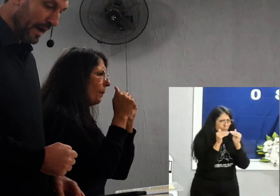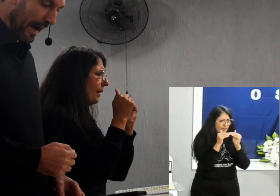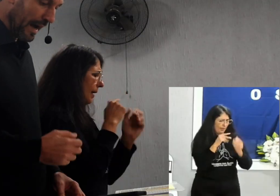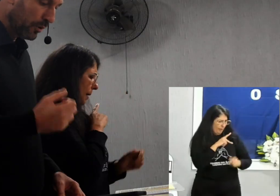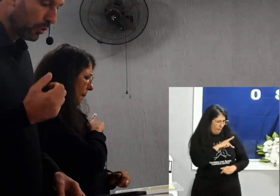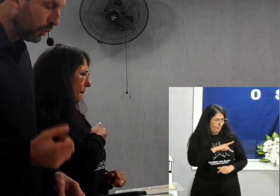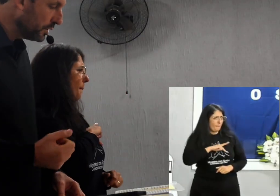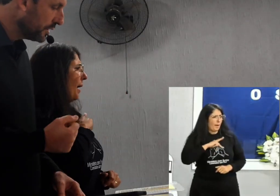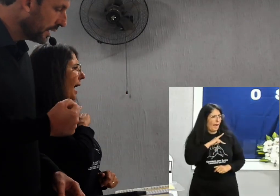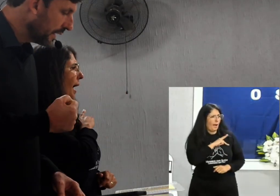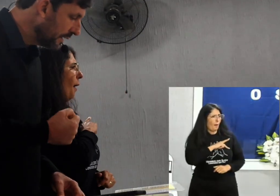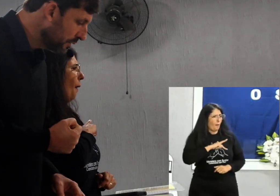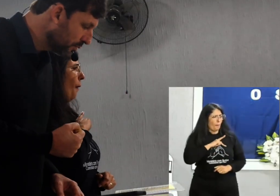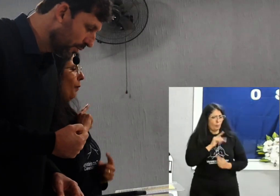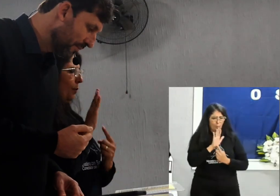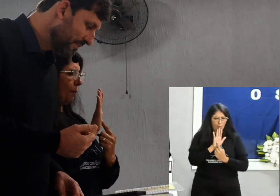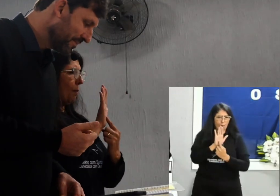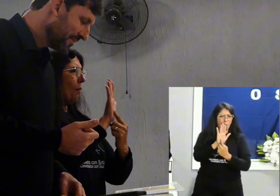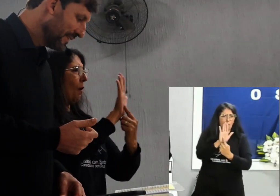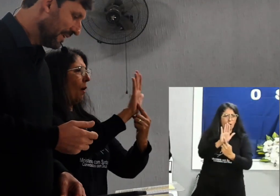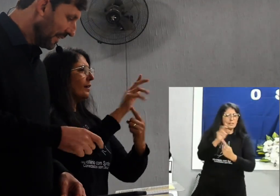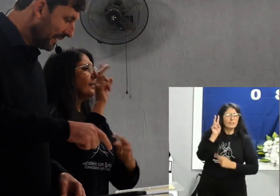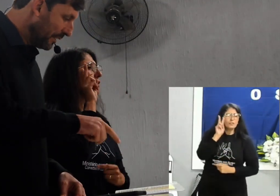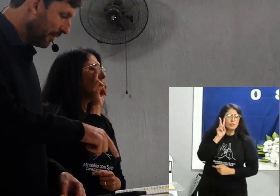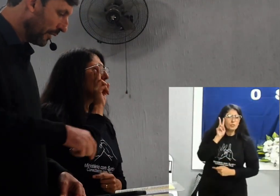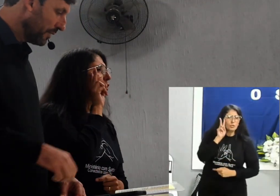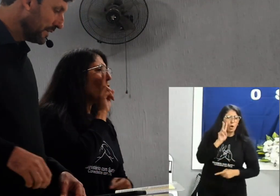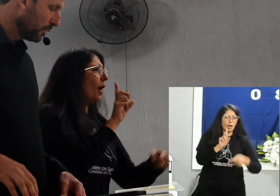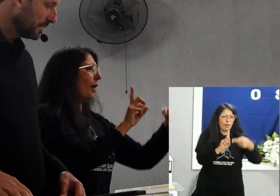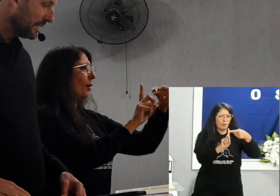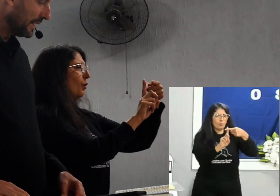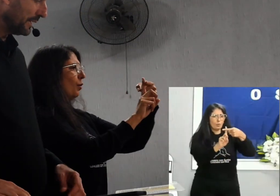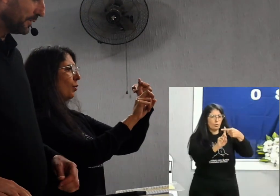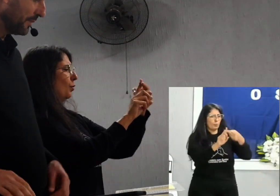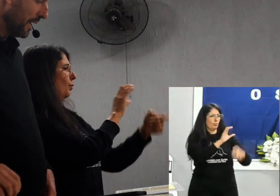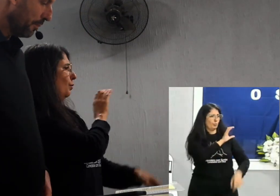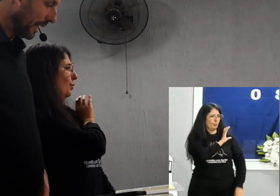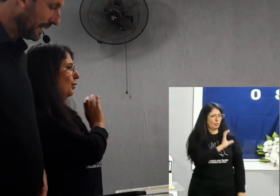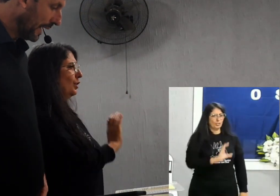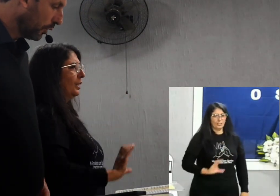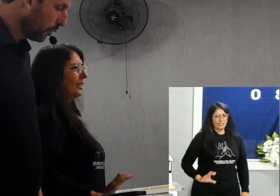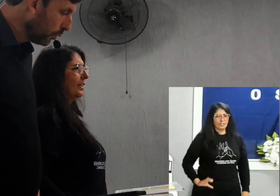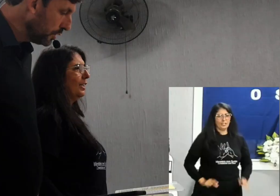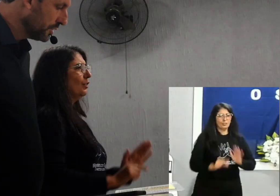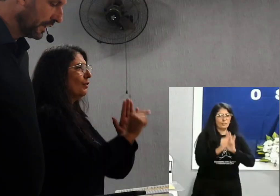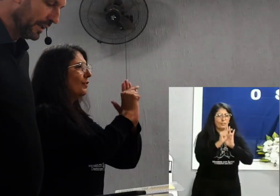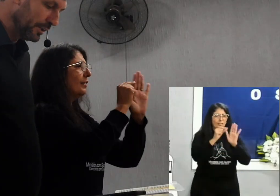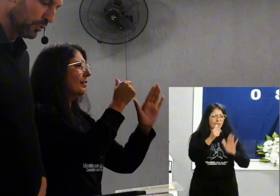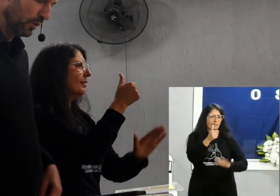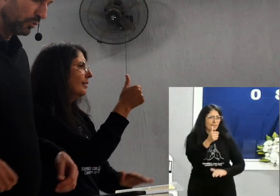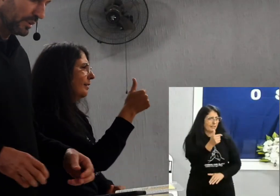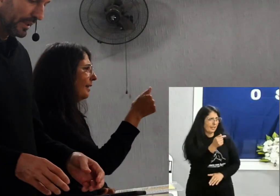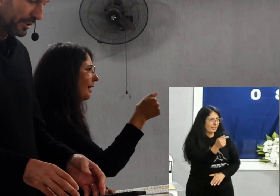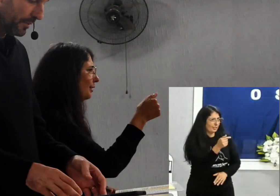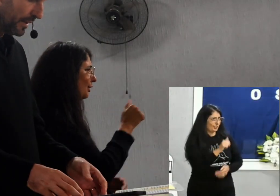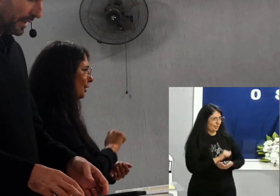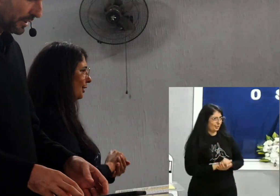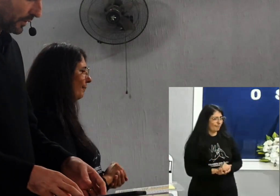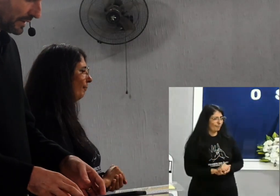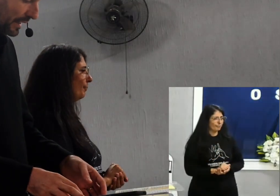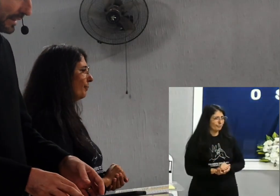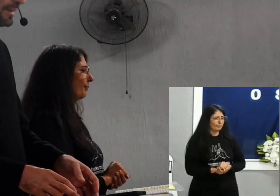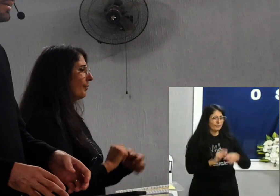Paulo à cruz de Cristo, que ele fala no versículo 17, para que a cruz de Cristo não